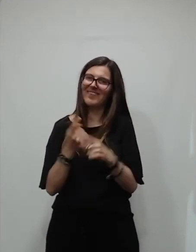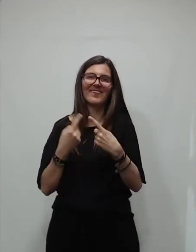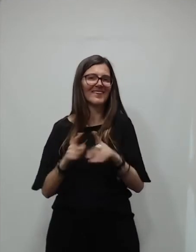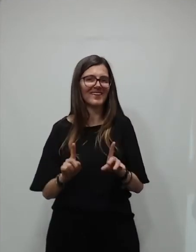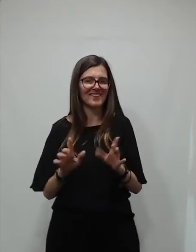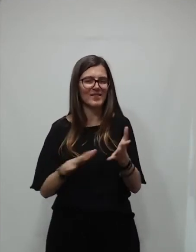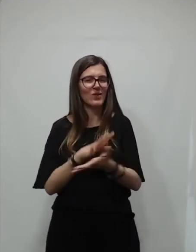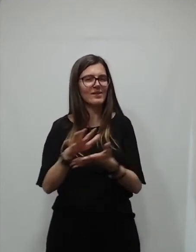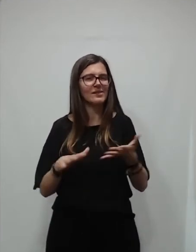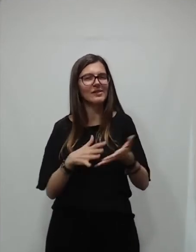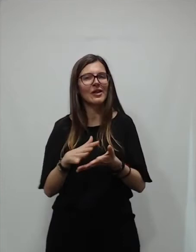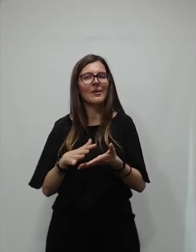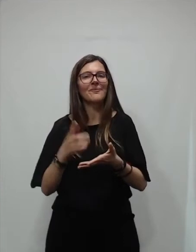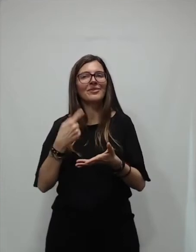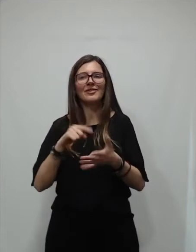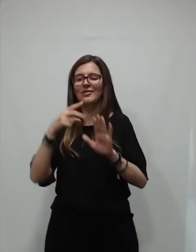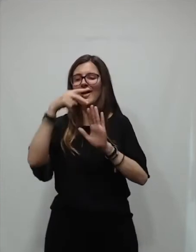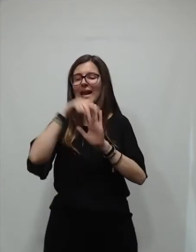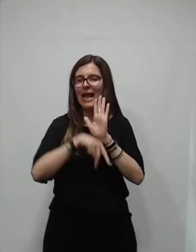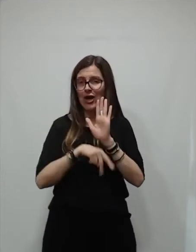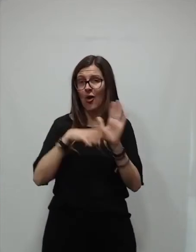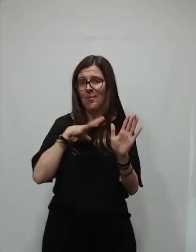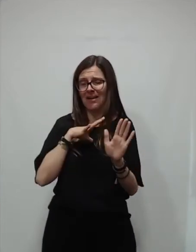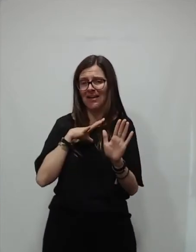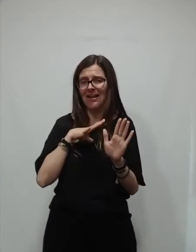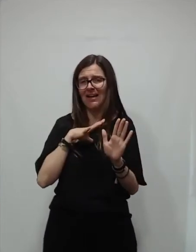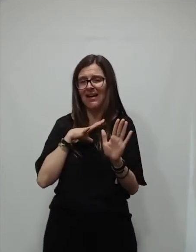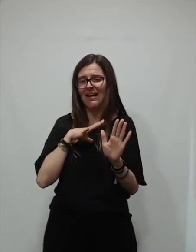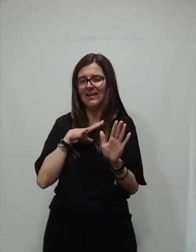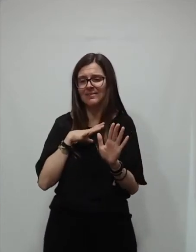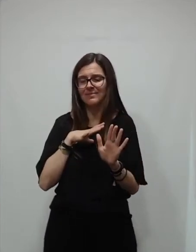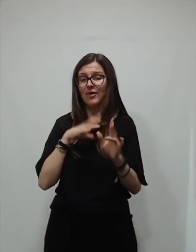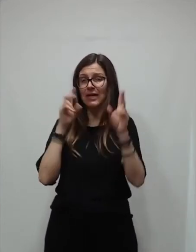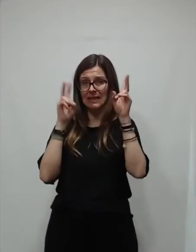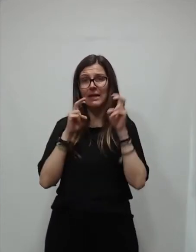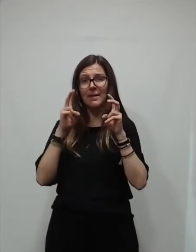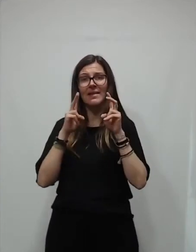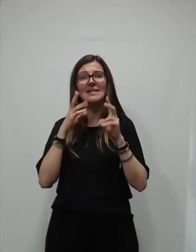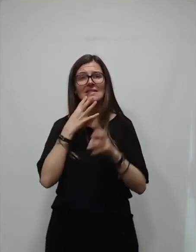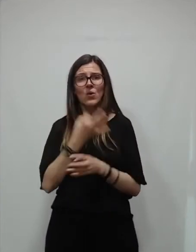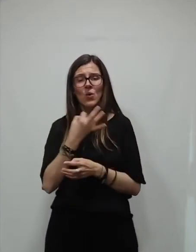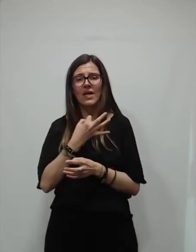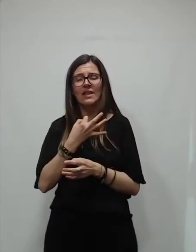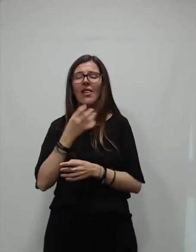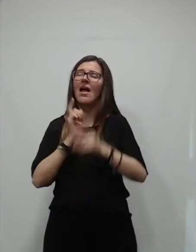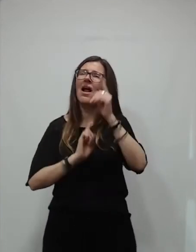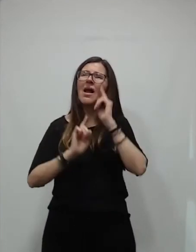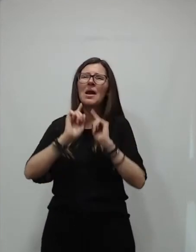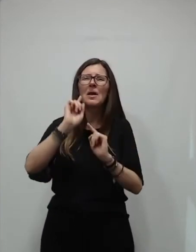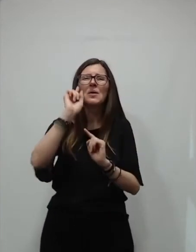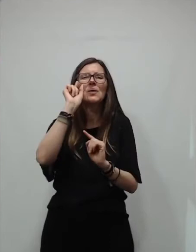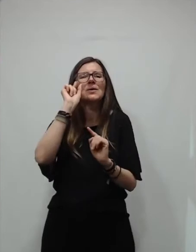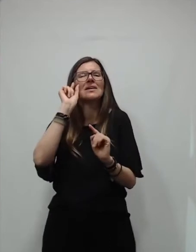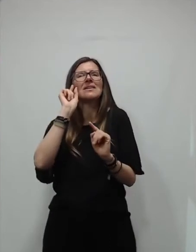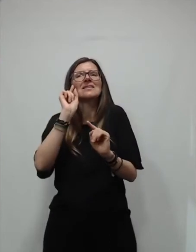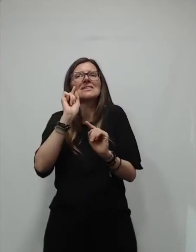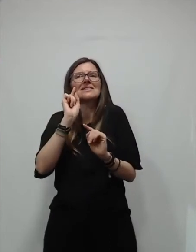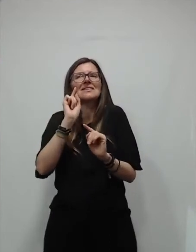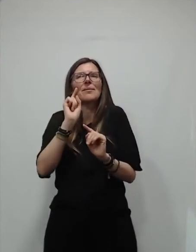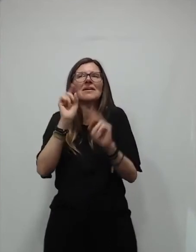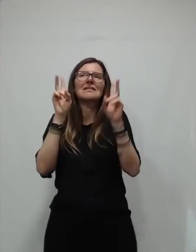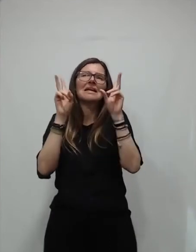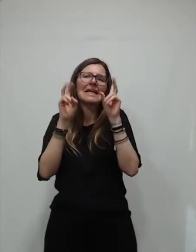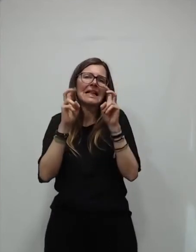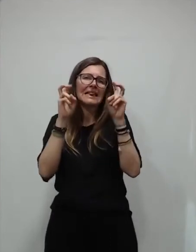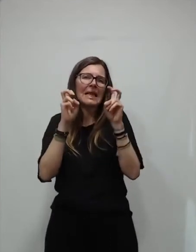normas que refieren a todas las medidas de seguridad en realidad. Creo que las únicas que se salvan ahí son las que refieren a los menores, que eso